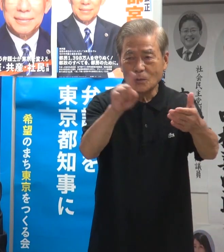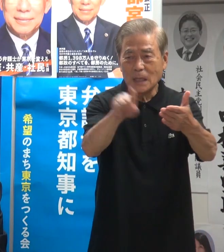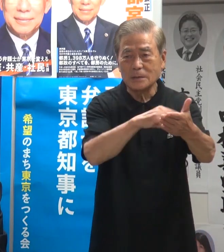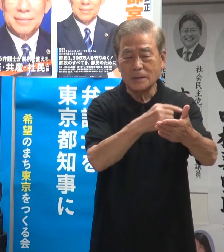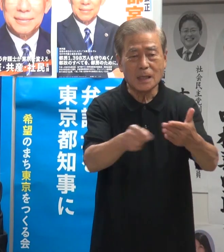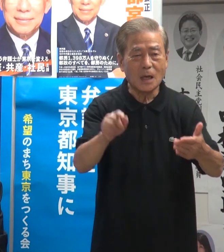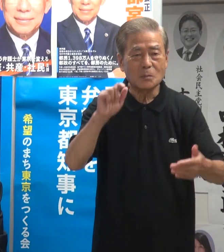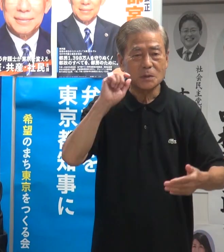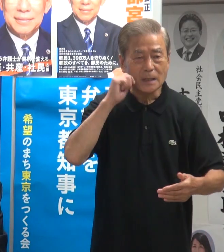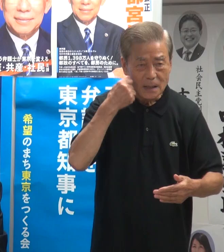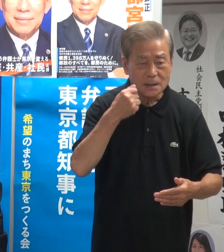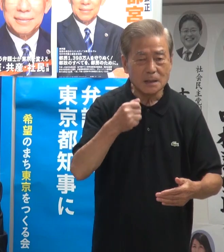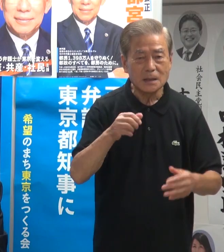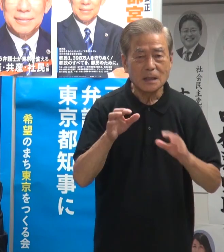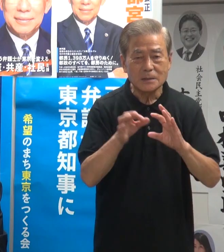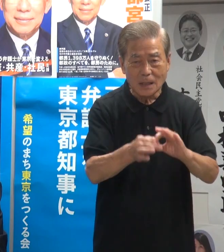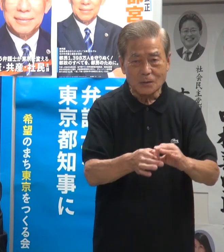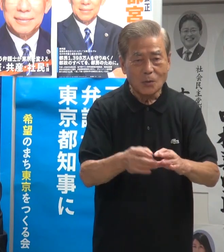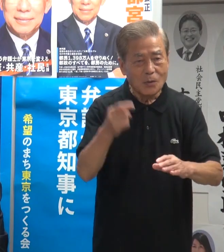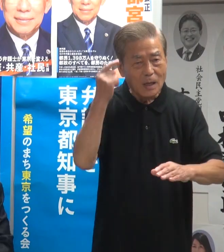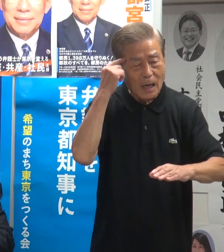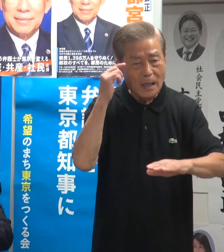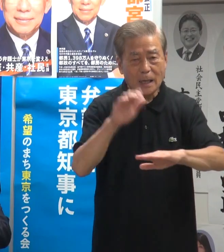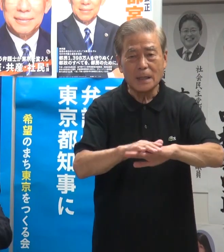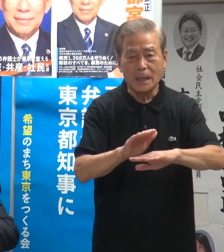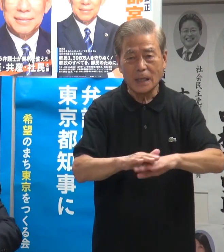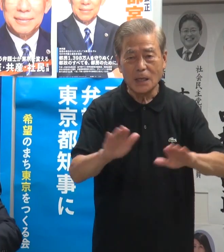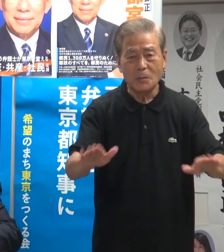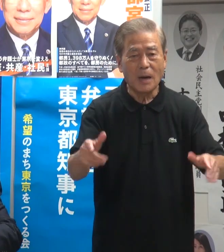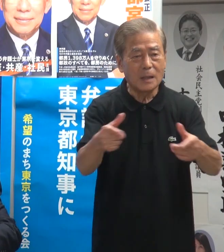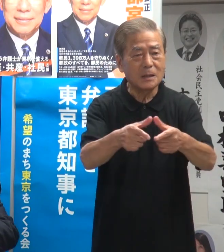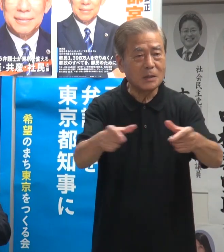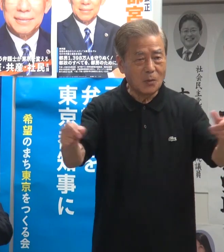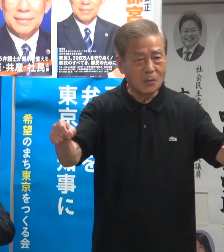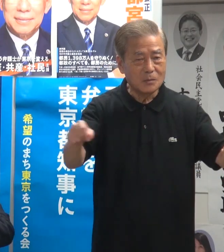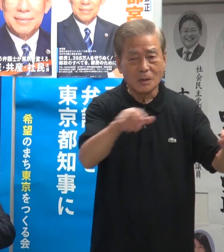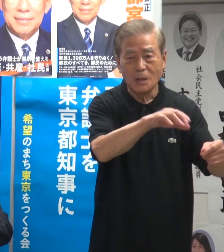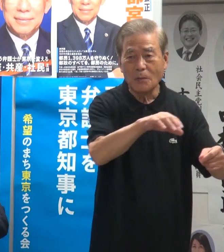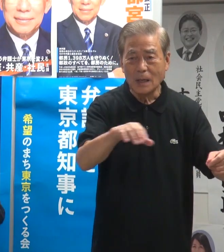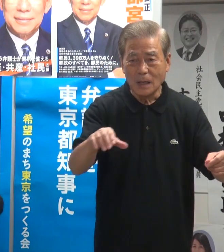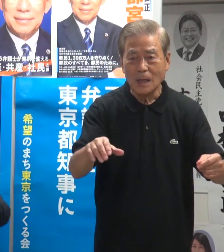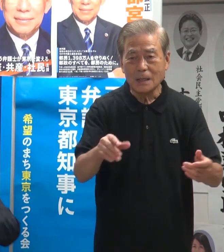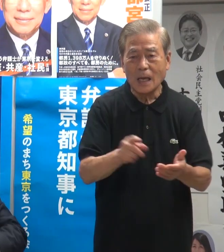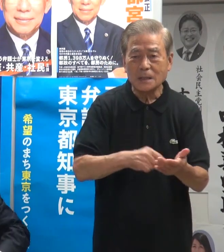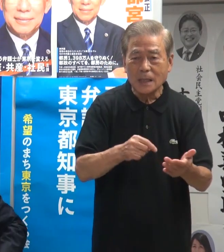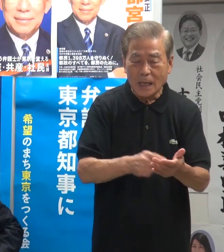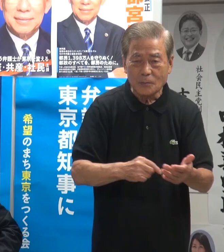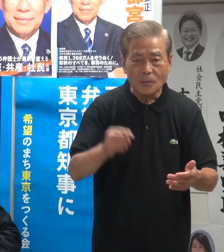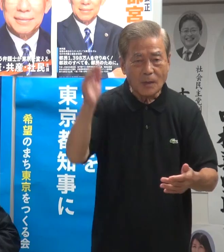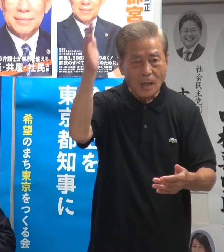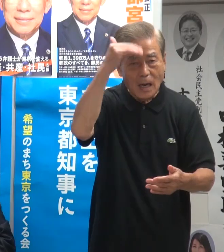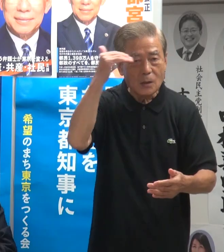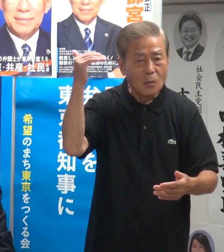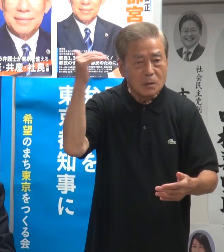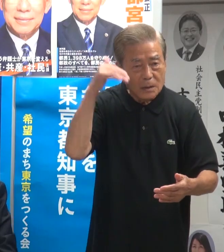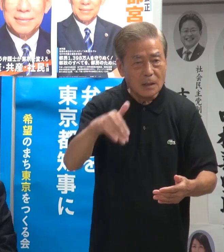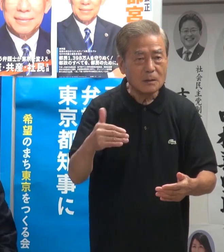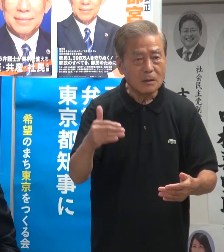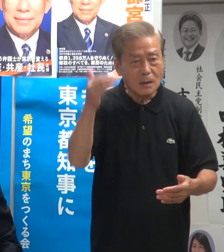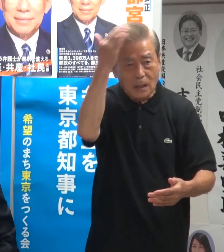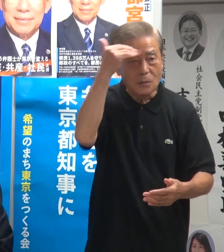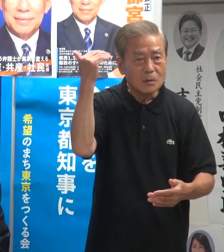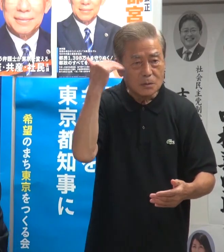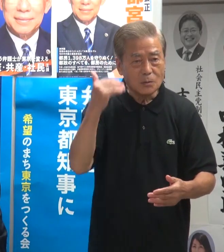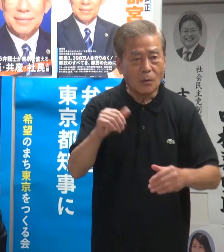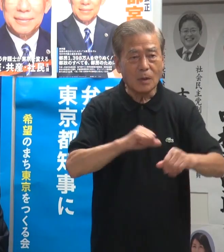の考え方が日本っていうのは非常に、韓国なんかも活動家がどんどん議員になってますからね。